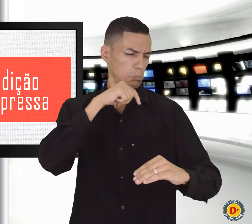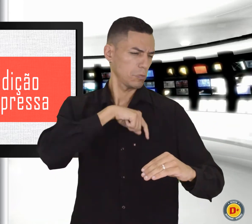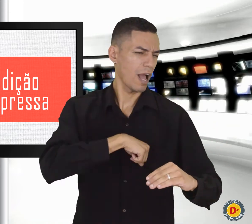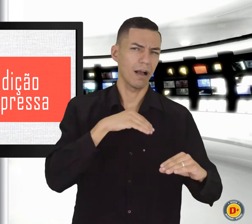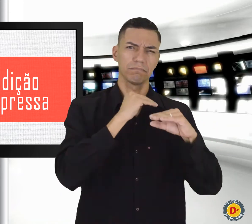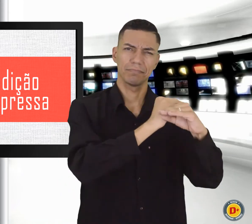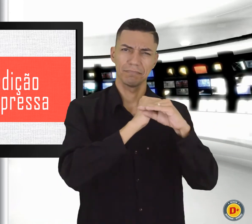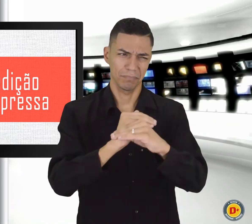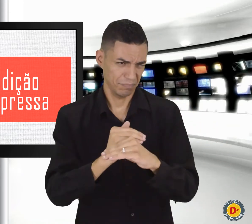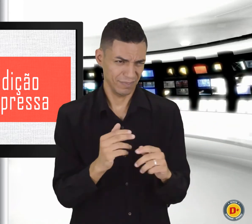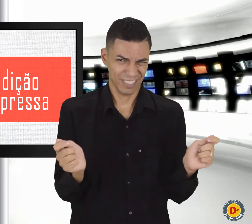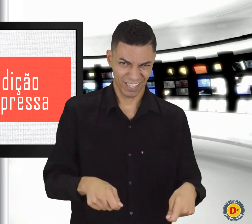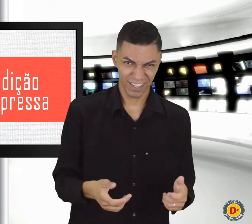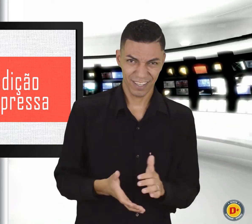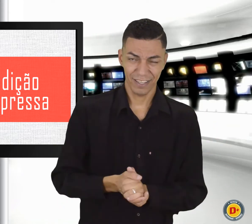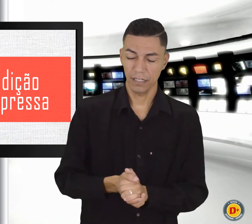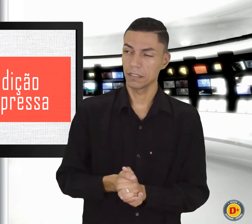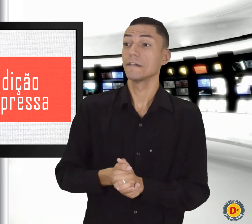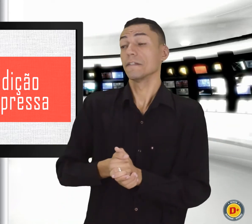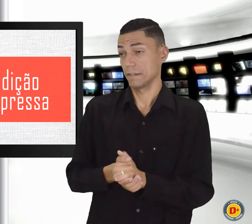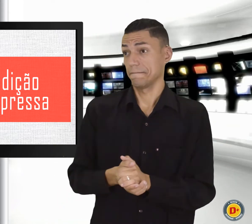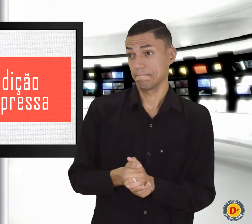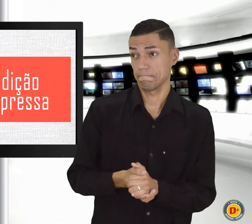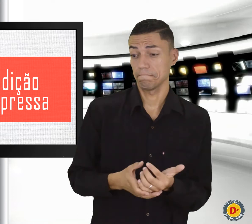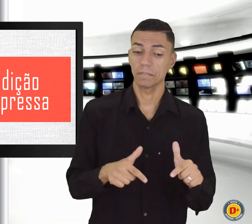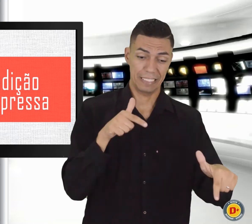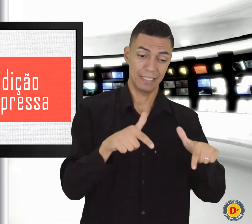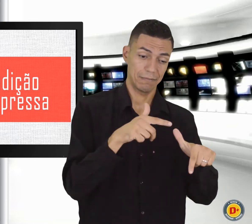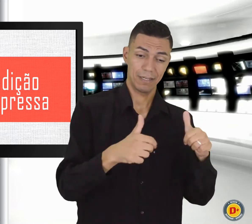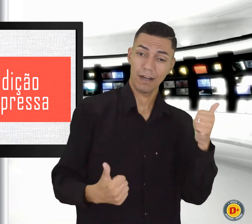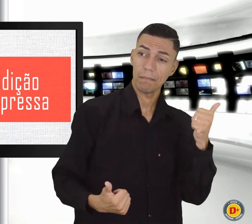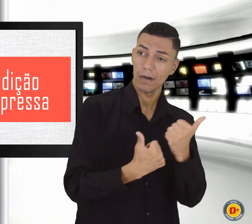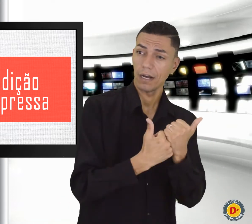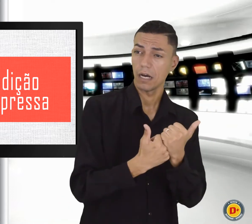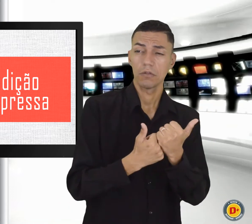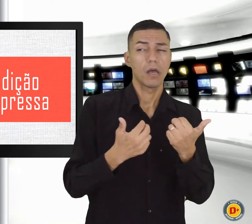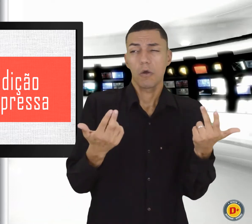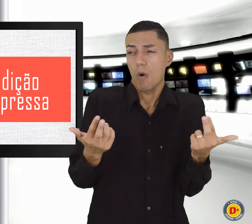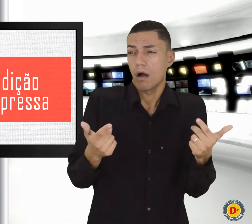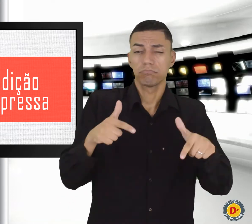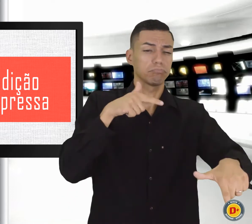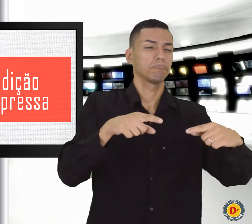competitivo qualquer. As empresas são obrigadas a cumprir o que determina a legislação